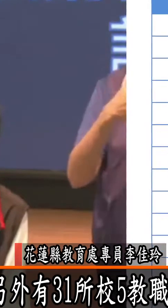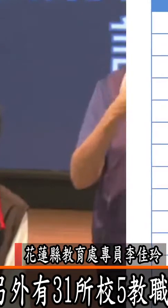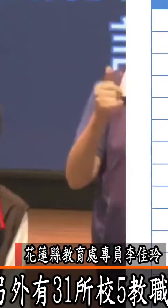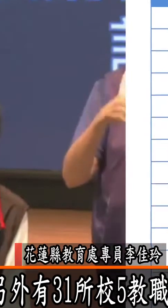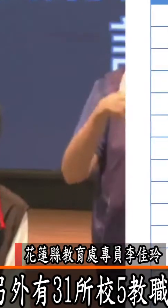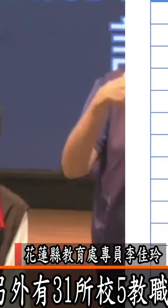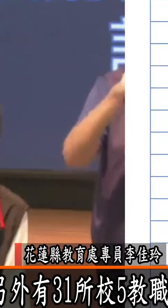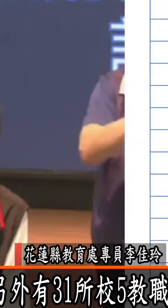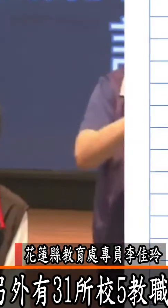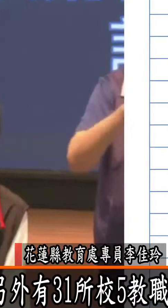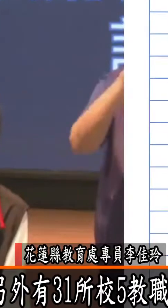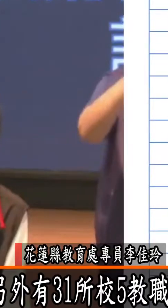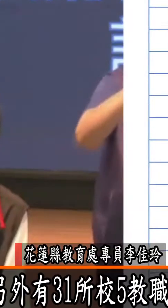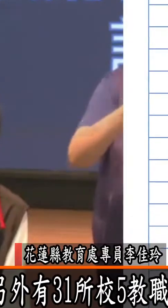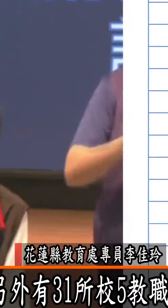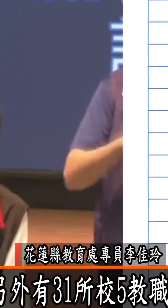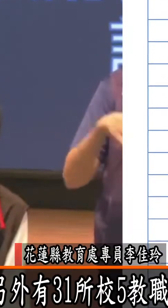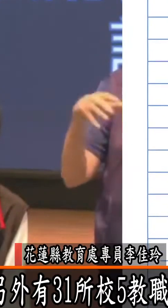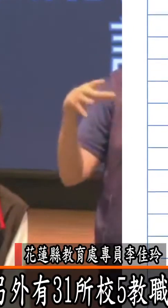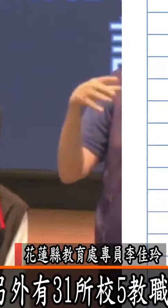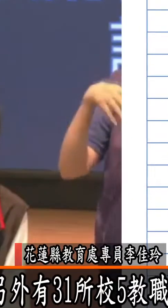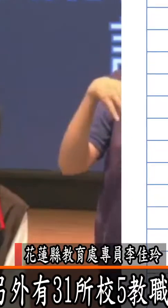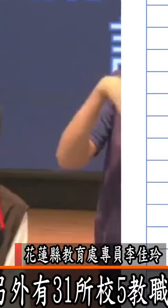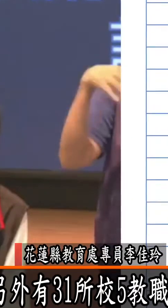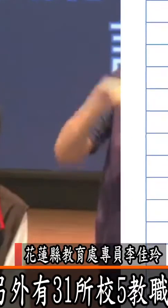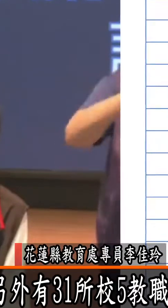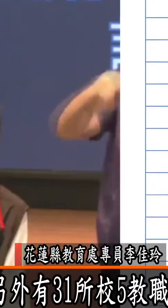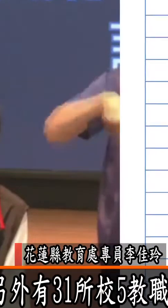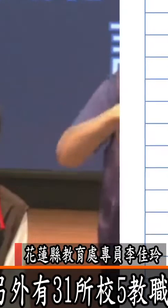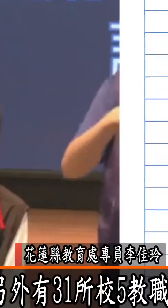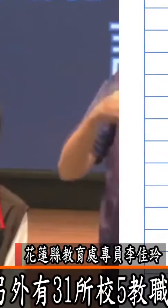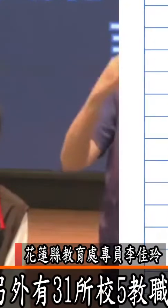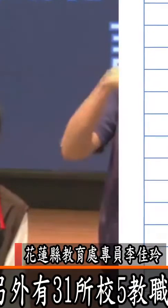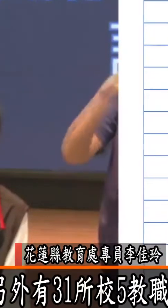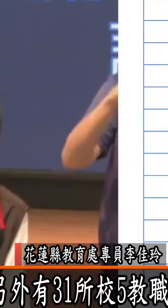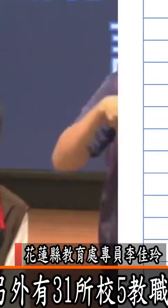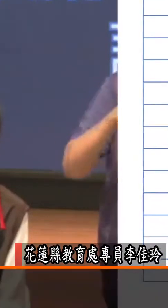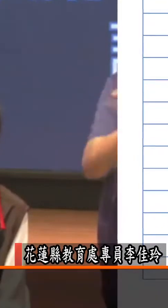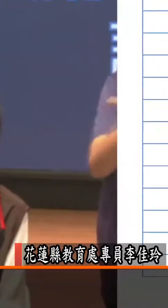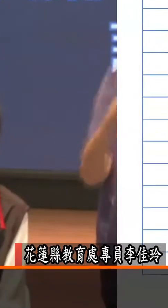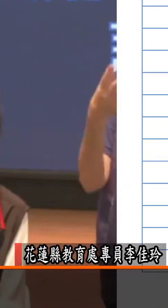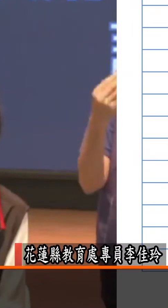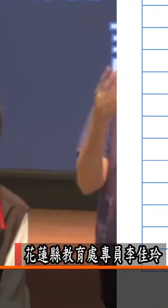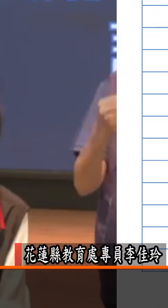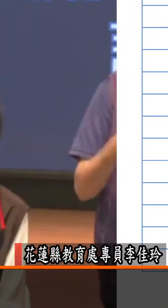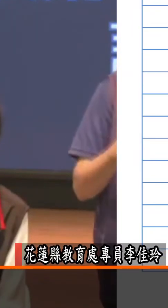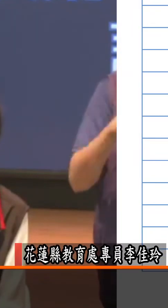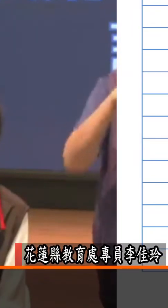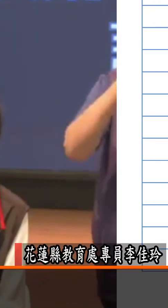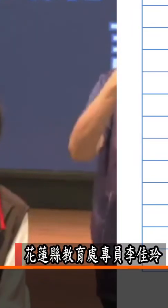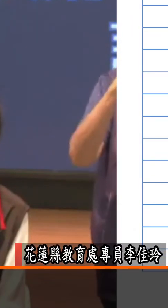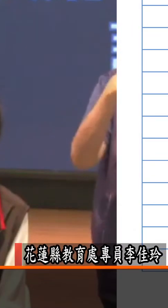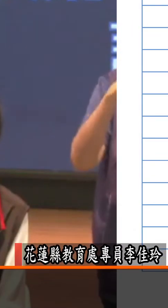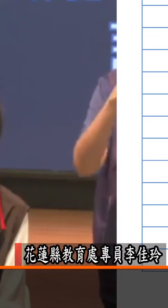职员。那这些师生都没有进入校园，没有校园内的足迹，所以所属的学校不会暂停实体课程。